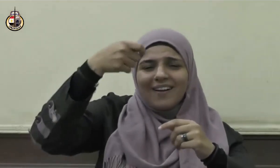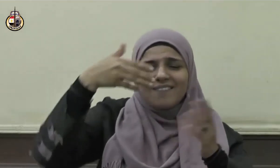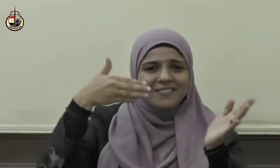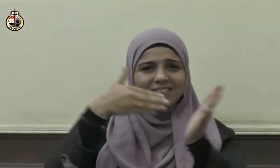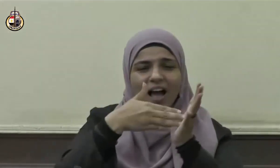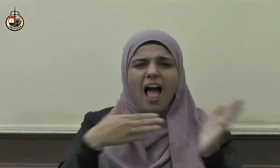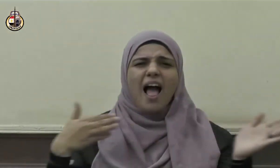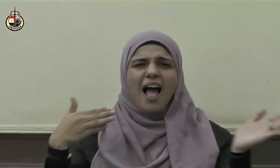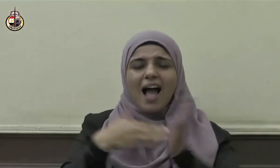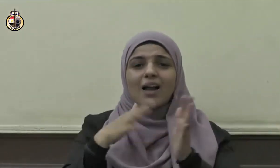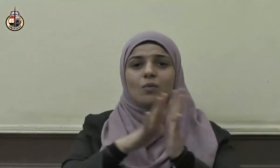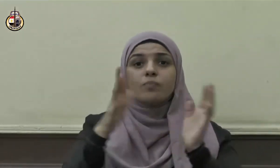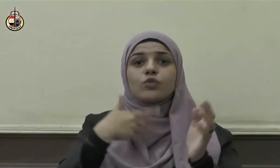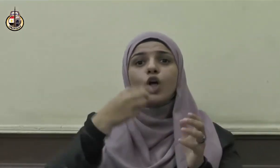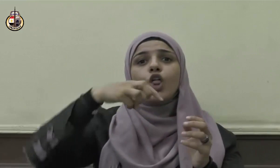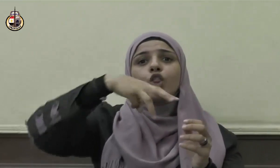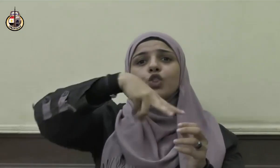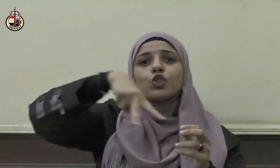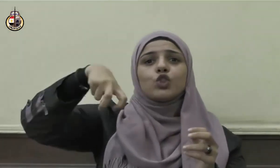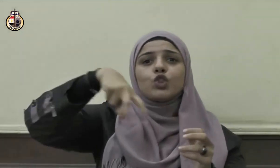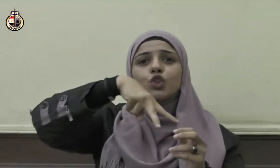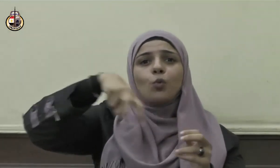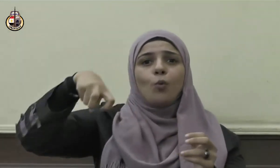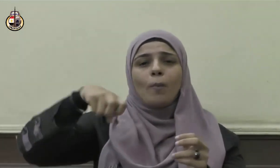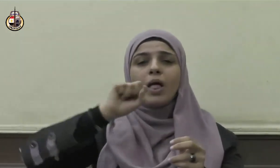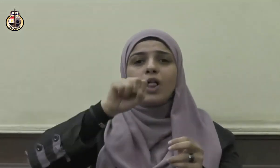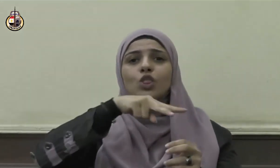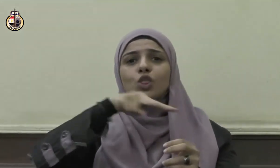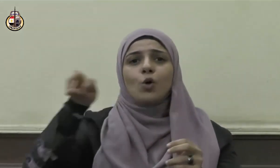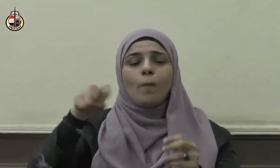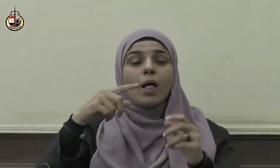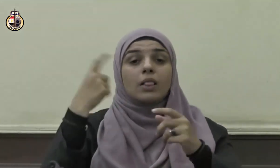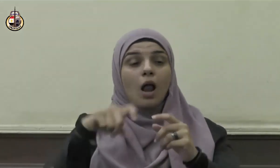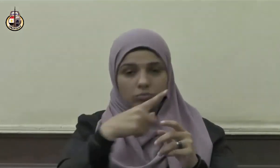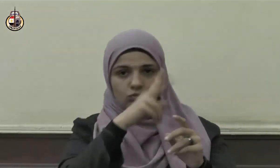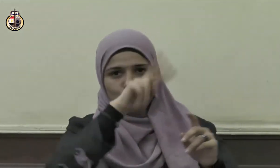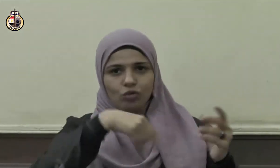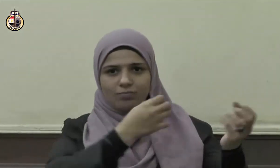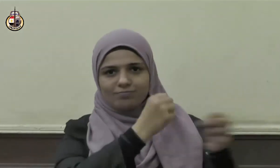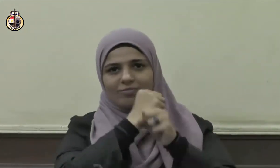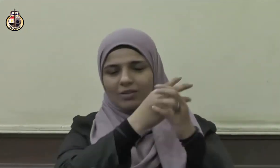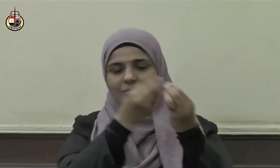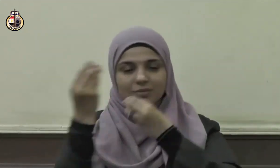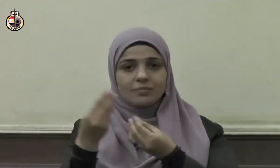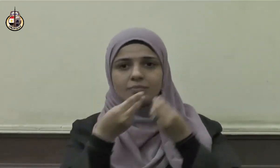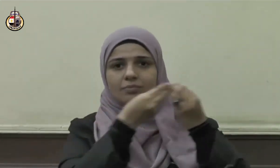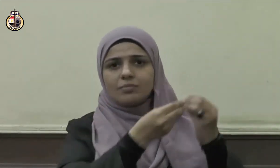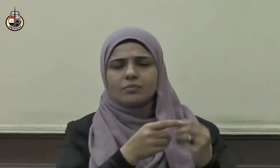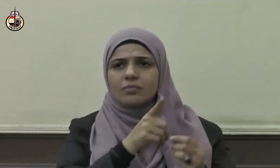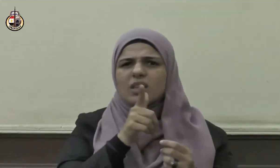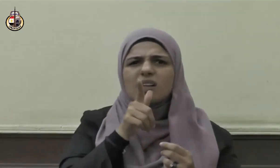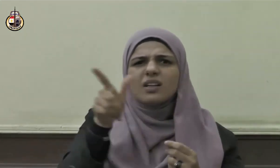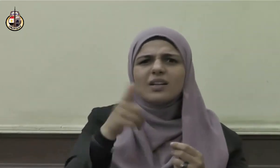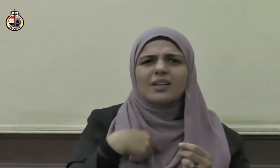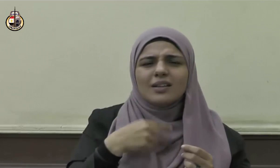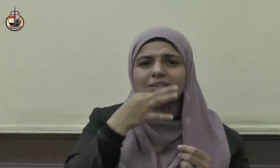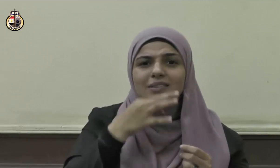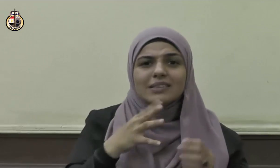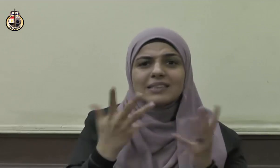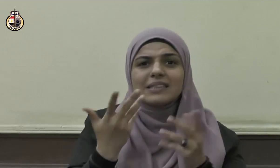بلغ 800 درهم، فاشتراه بها. فقيل له في ذلك فقال